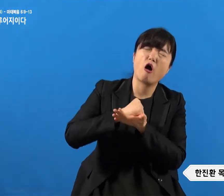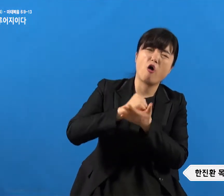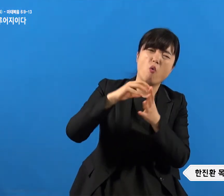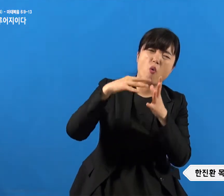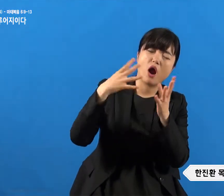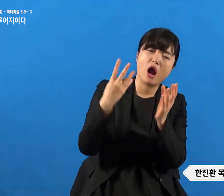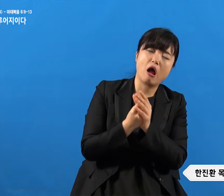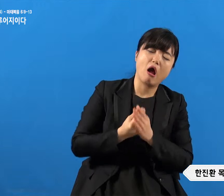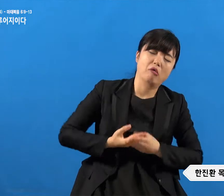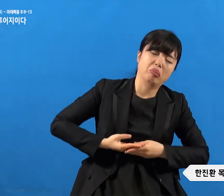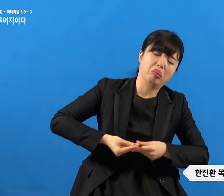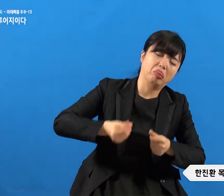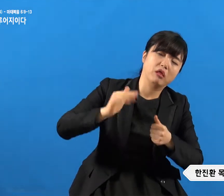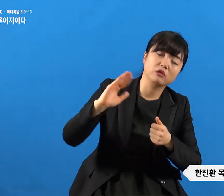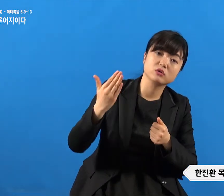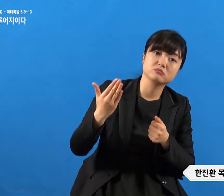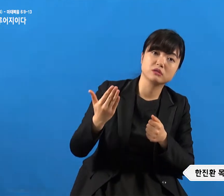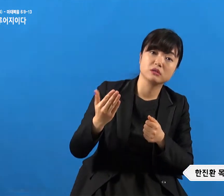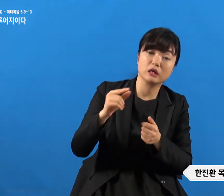쑥대밭이 되어버렸습니다.